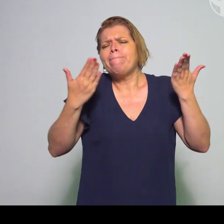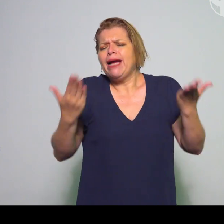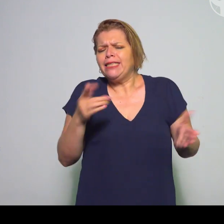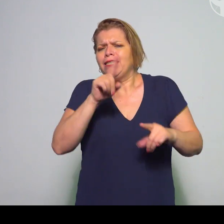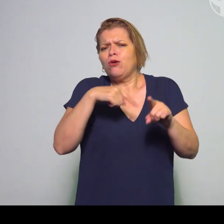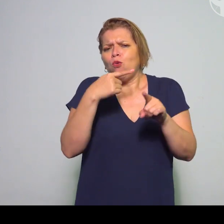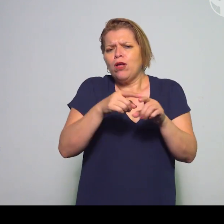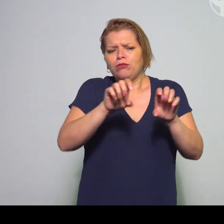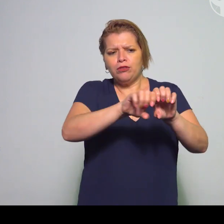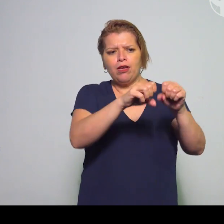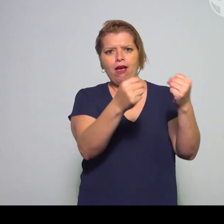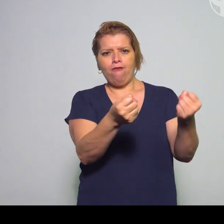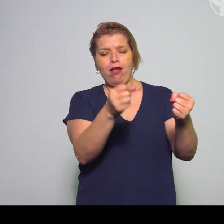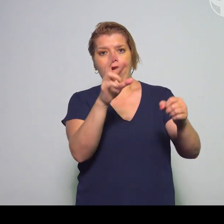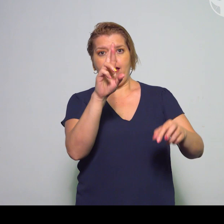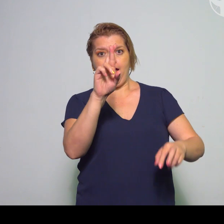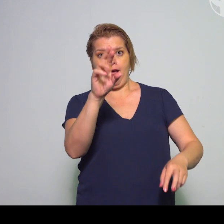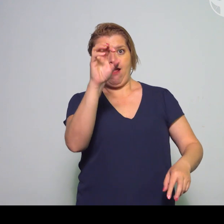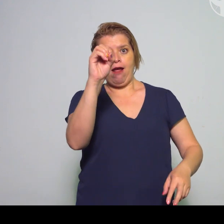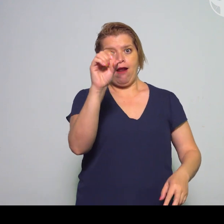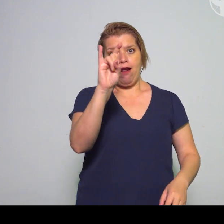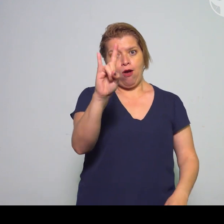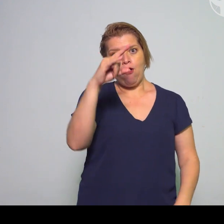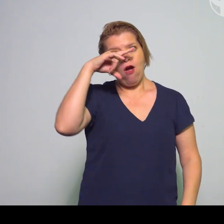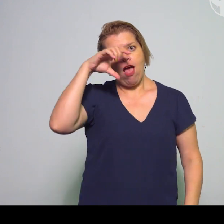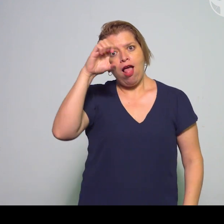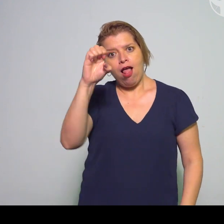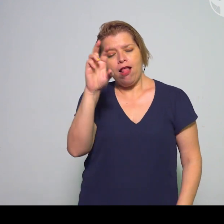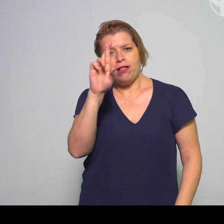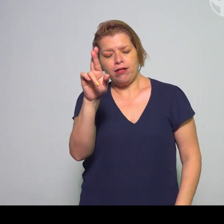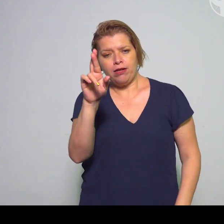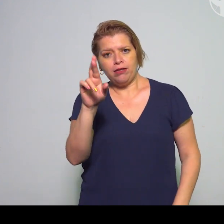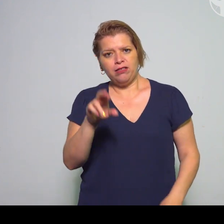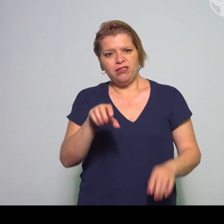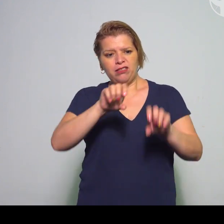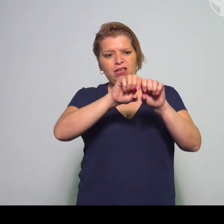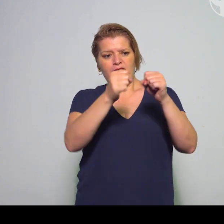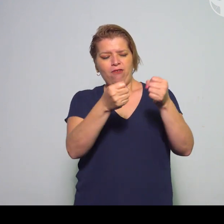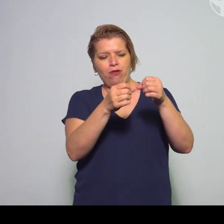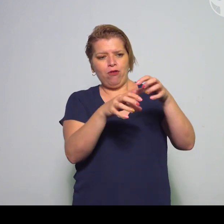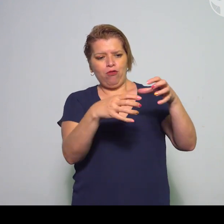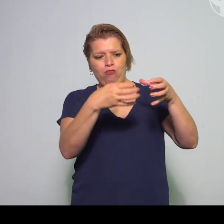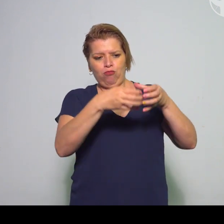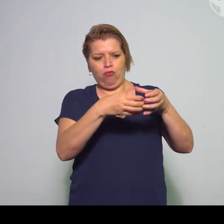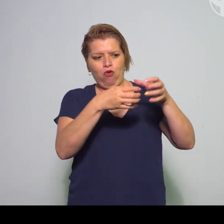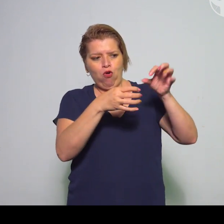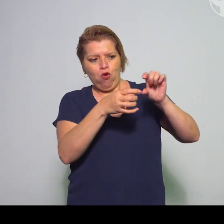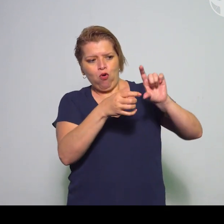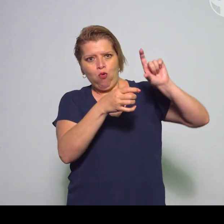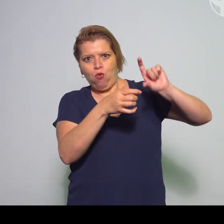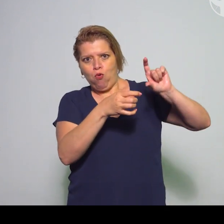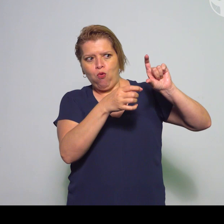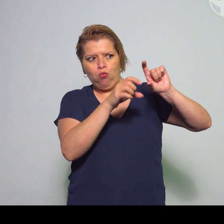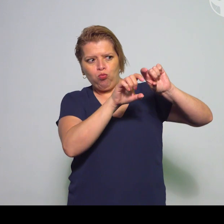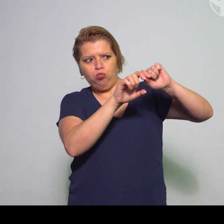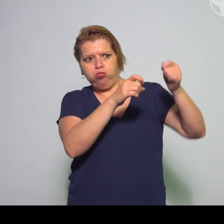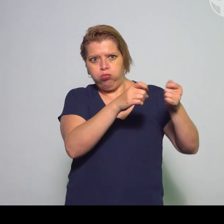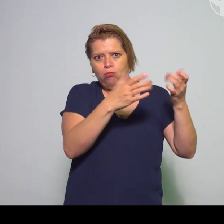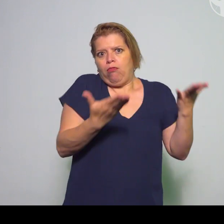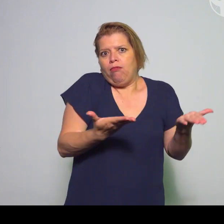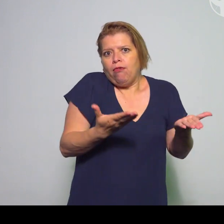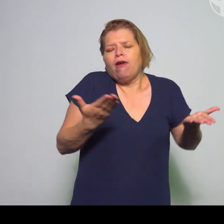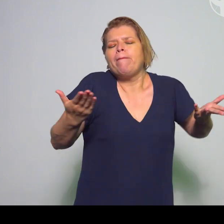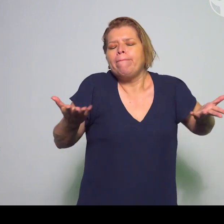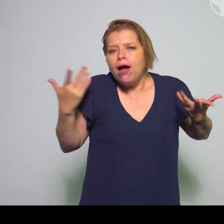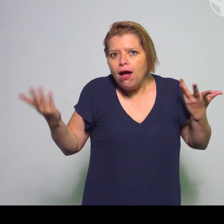¿Qué pasa cuando sucede que se quebró el router? Se rompió la antena que le da internet a su sector, se rompió la